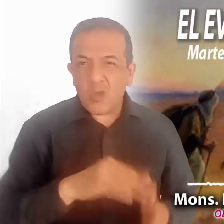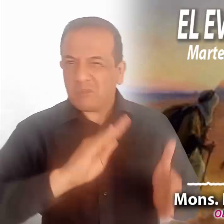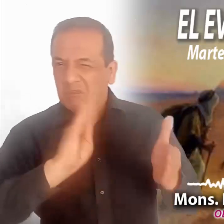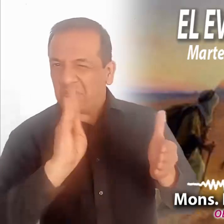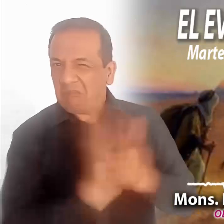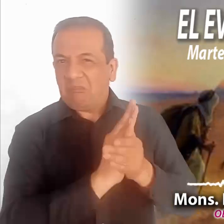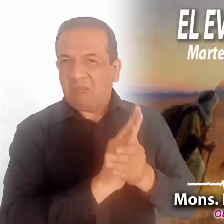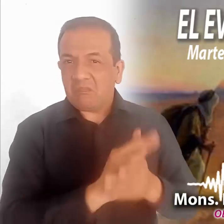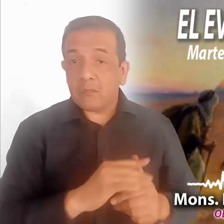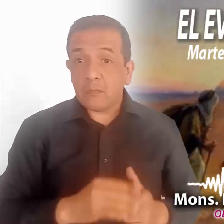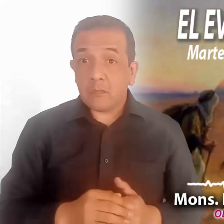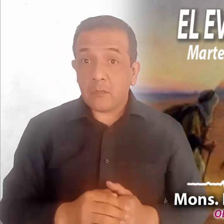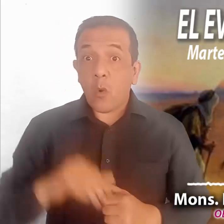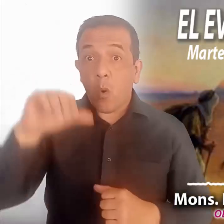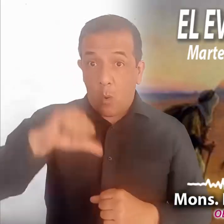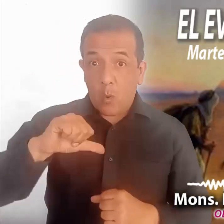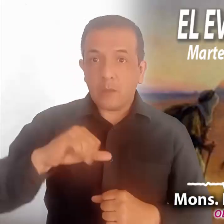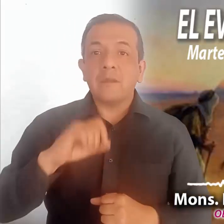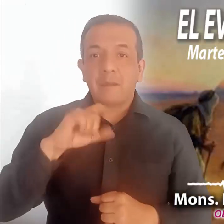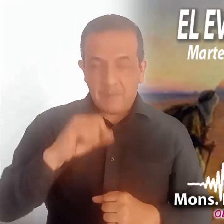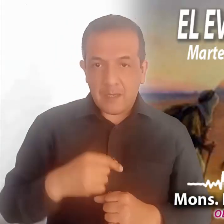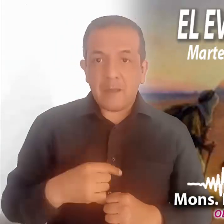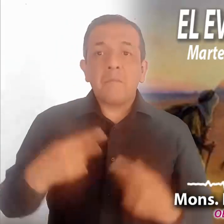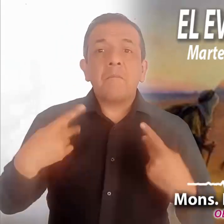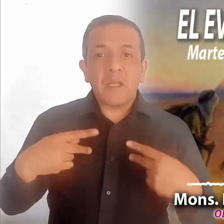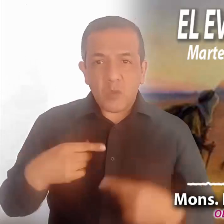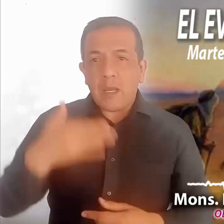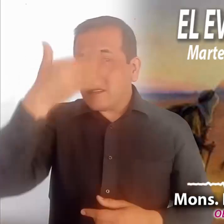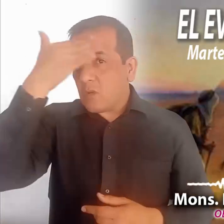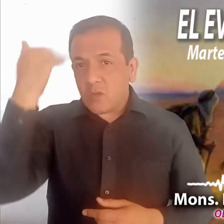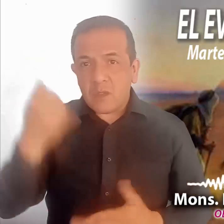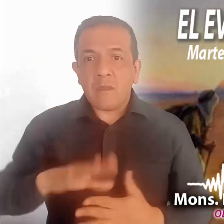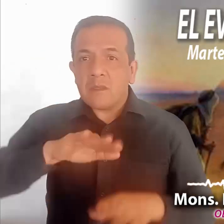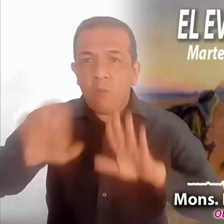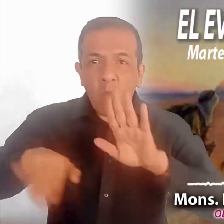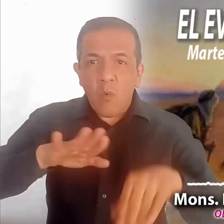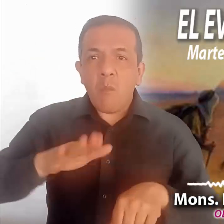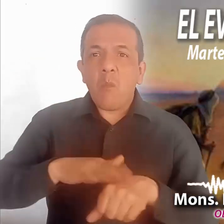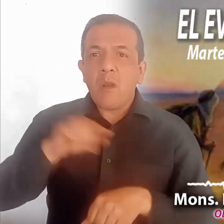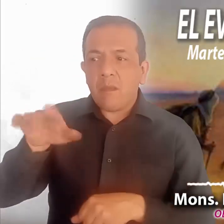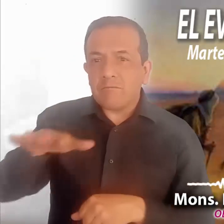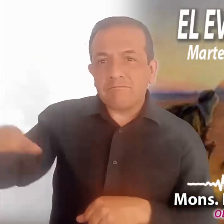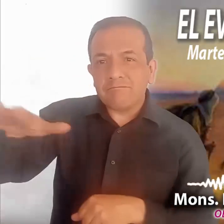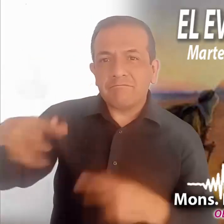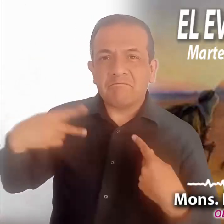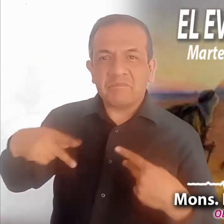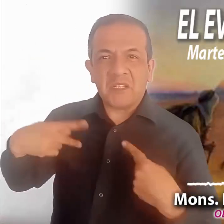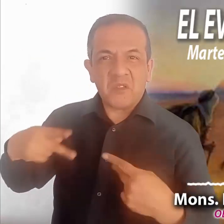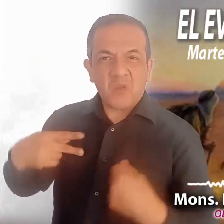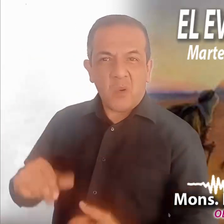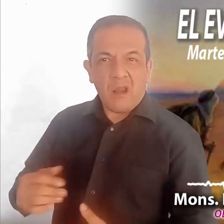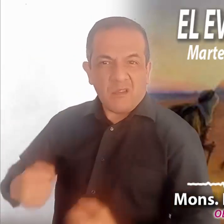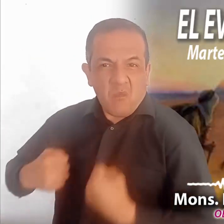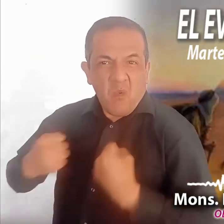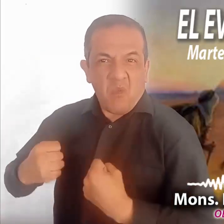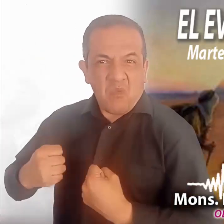pequeños. Hoy hay inocentes que mueren por las ambiciones del poder. Hoy también encontramos